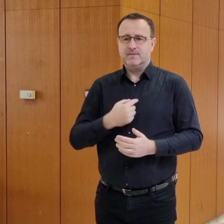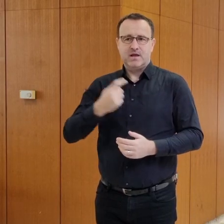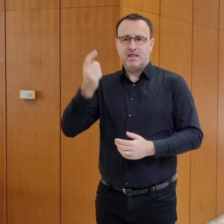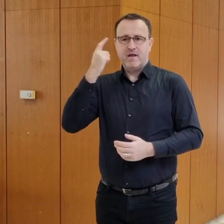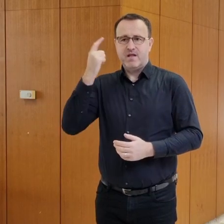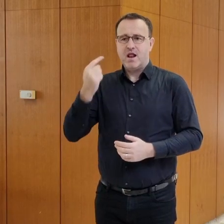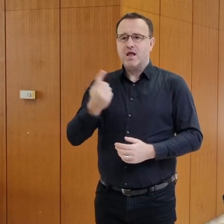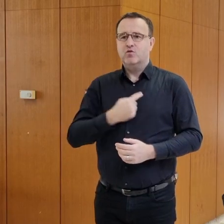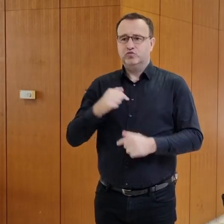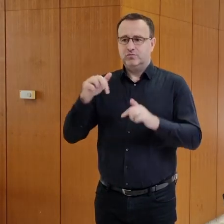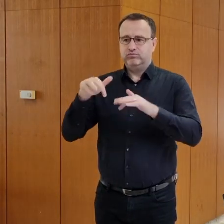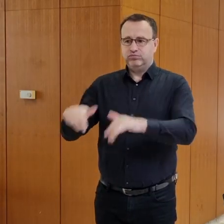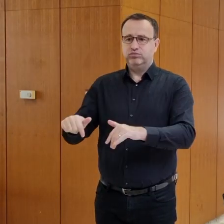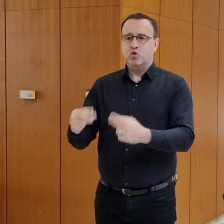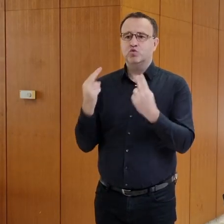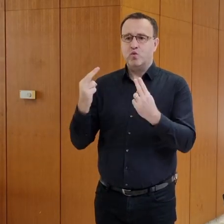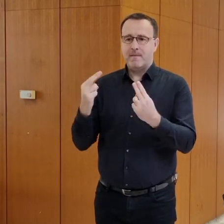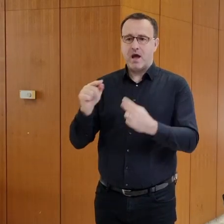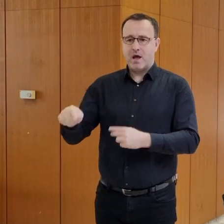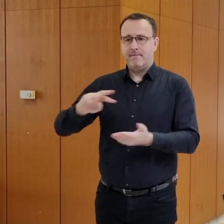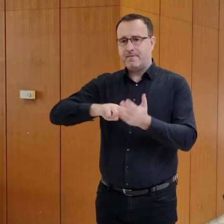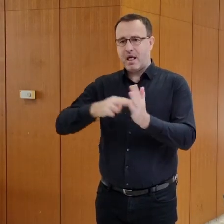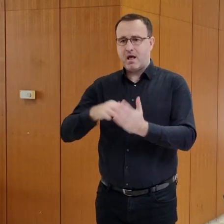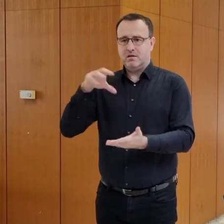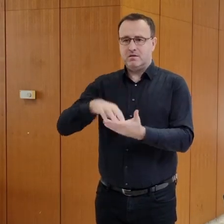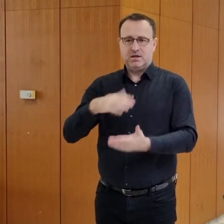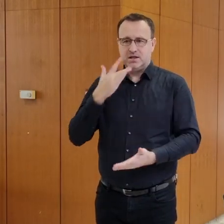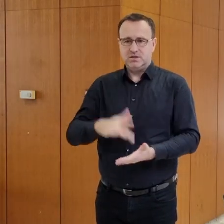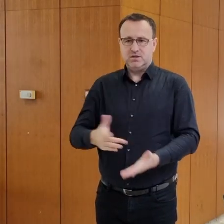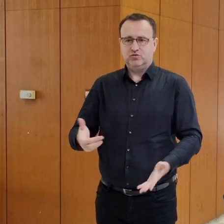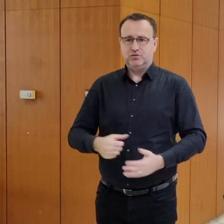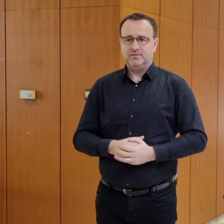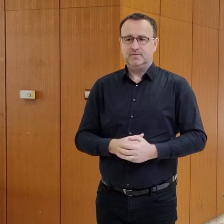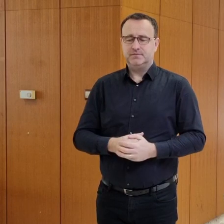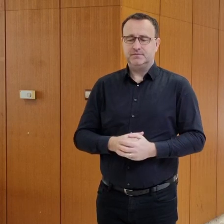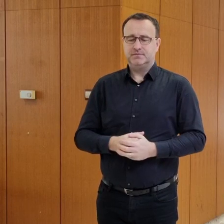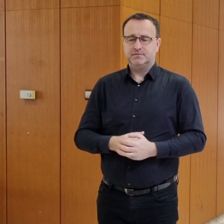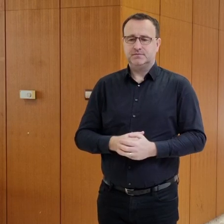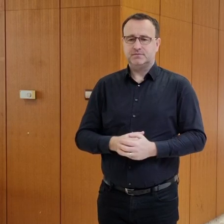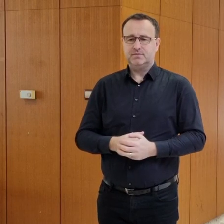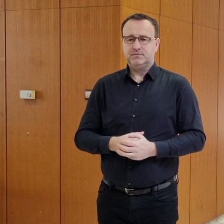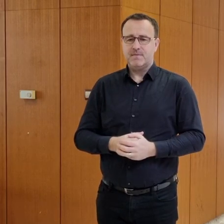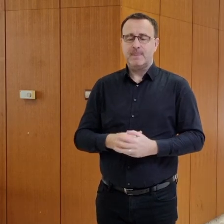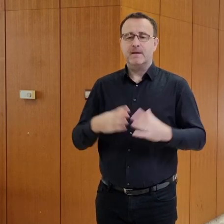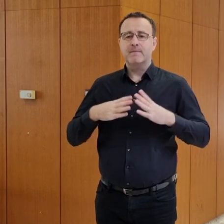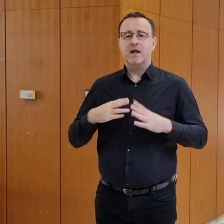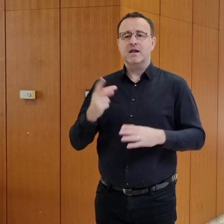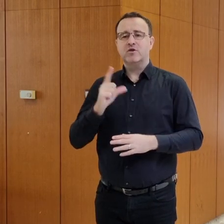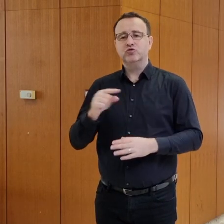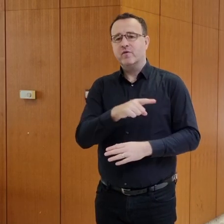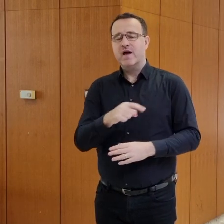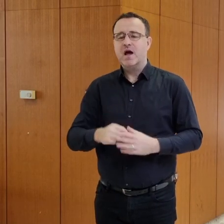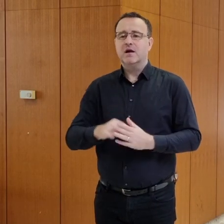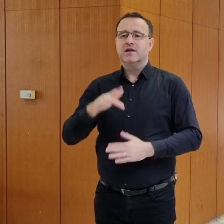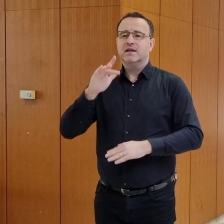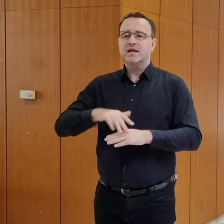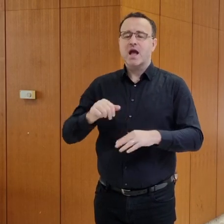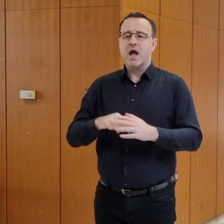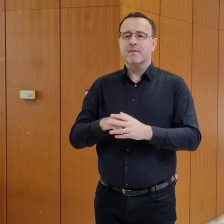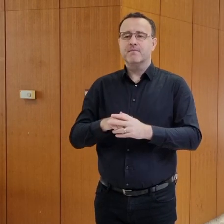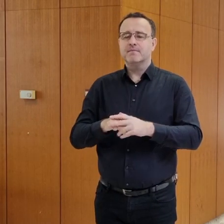nevedeli pokryť z tej existujúcej sumy, ktorú sme tam mali nastavenú. Alžbetkinová, Rádiožurnál, pani Vašáková, čo sa týka auditu, ktorý má prebiehať